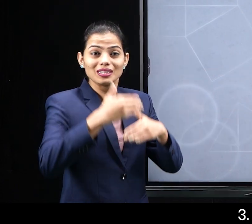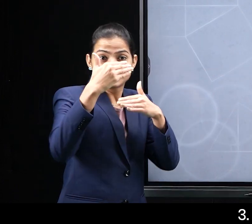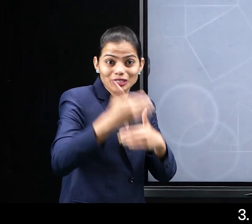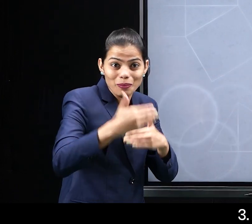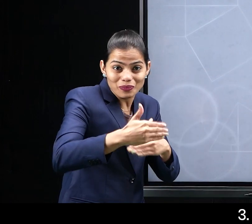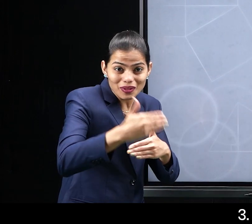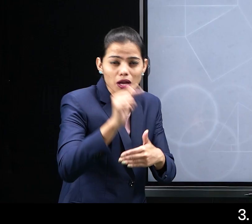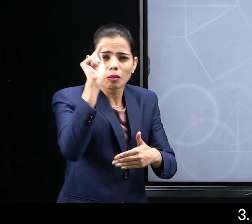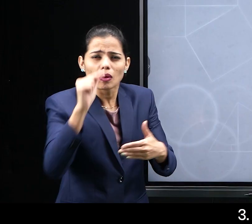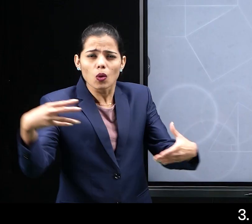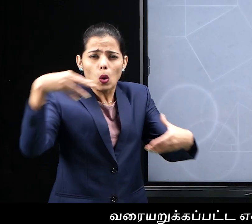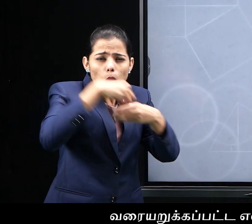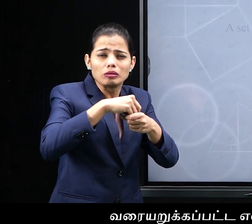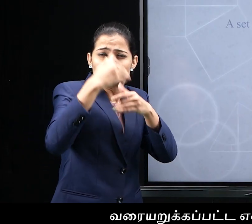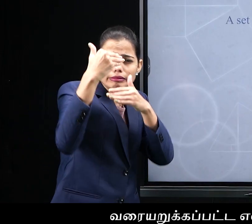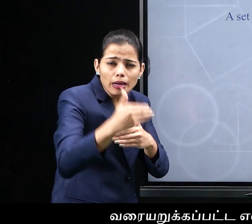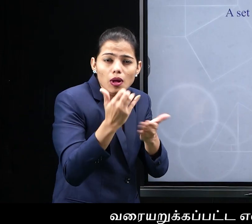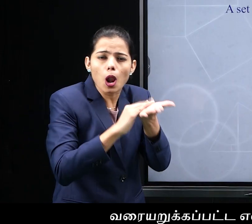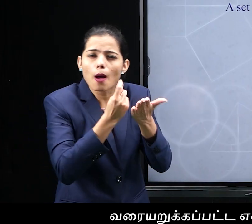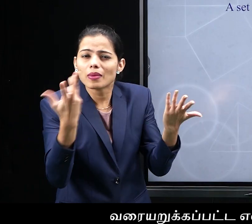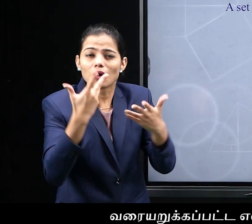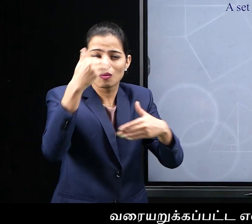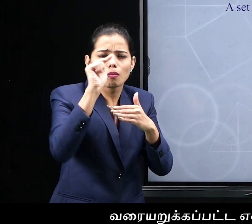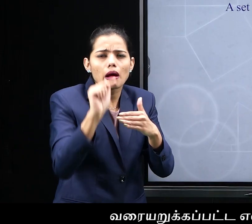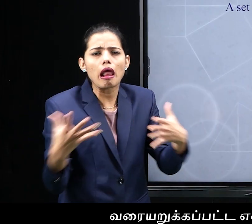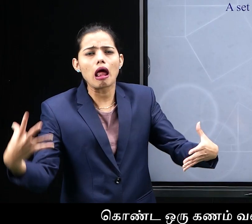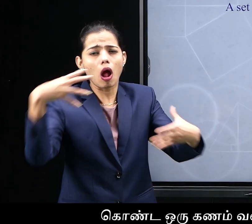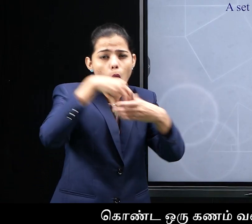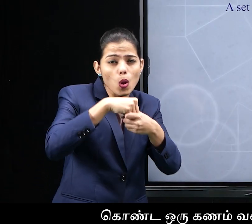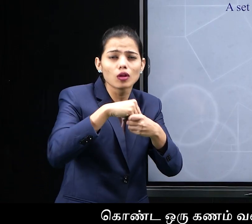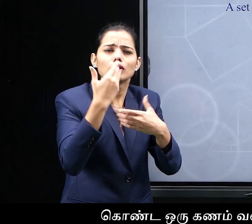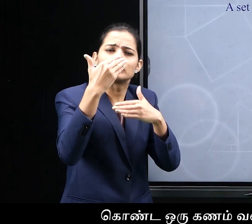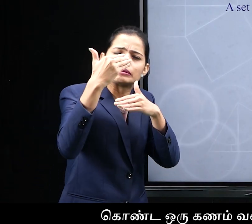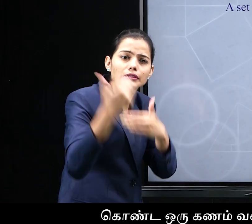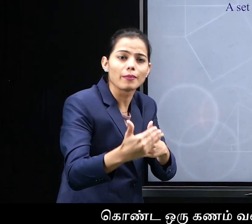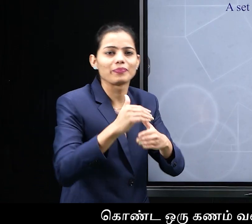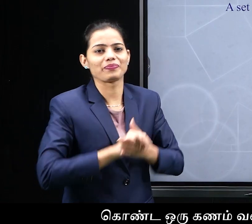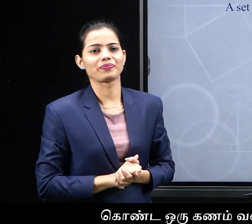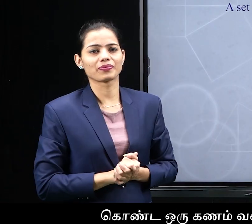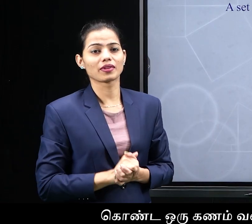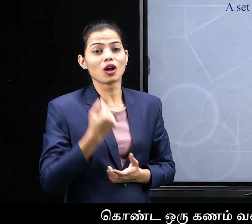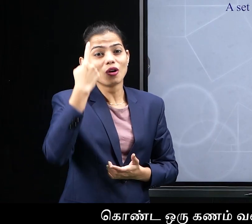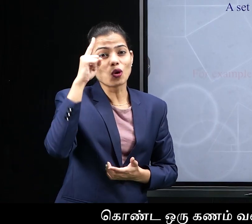3. முடிவுறு கணம். முடிவுறு எண்ணிக்கையிலான தனிமங்களை கொண்ட ஒரு கணம் முடிவுறு கணம் எனப்படும்.